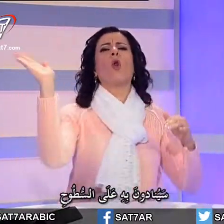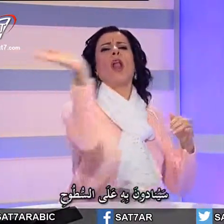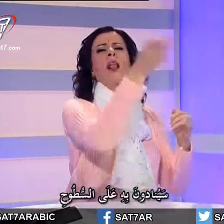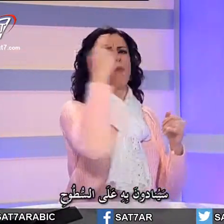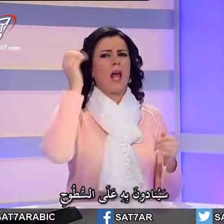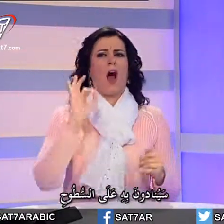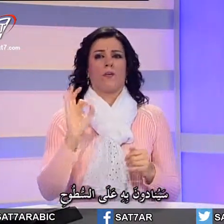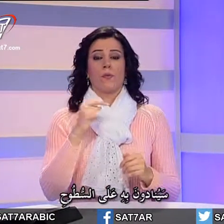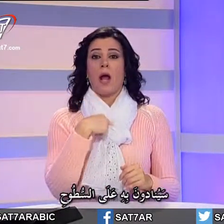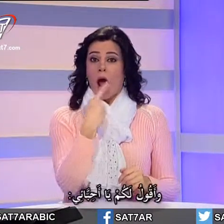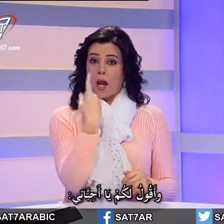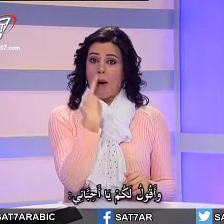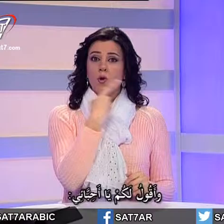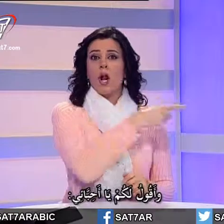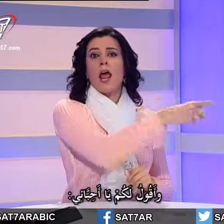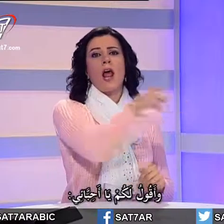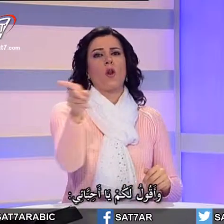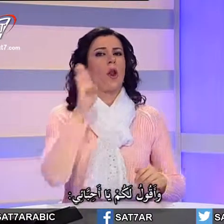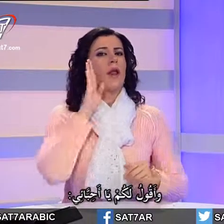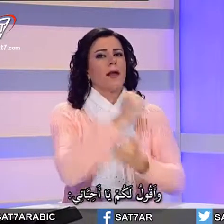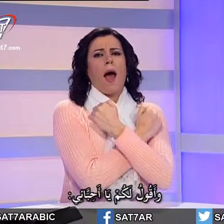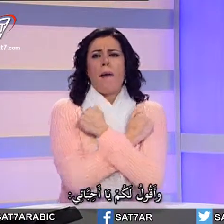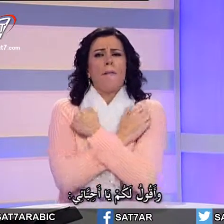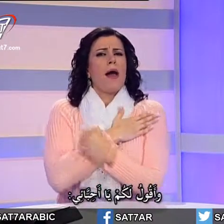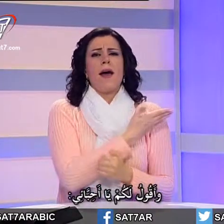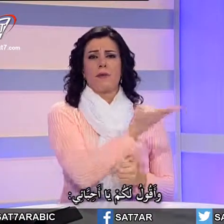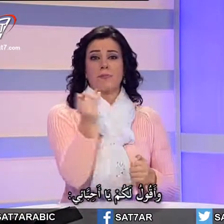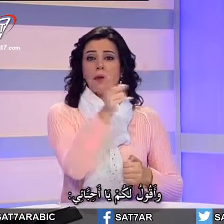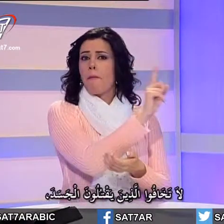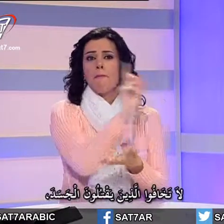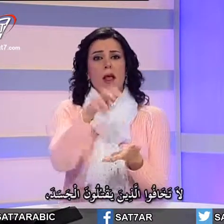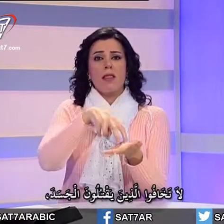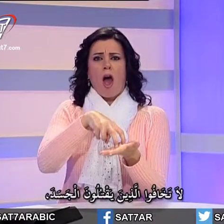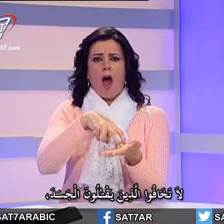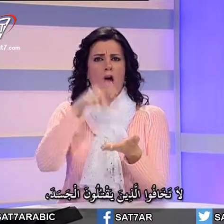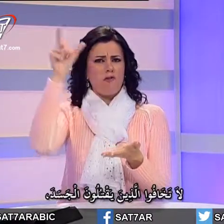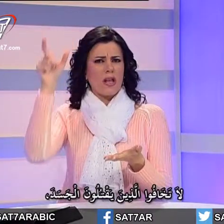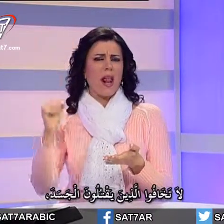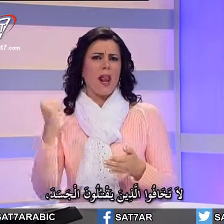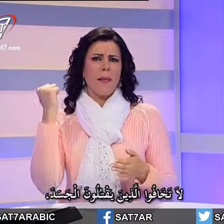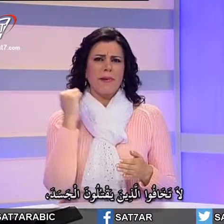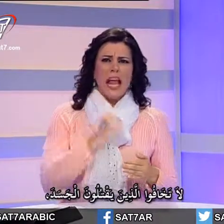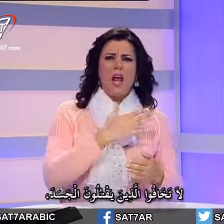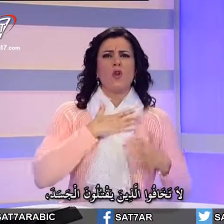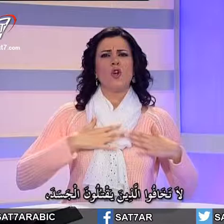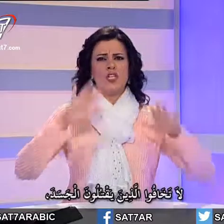السطوح. وأقول لكم يا أحبائي، لا تخافوا الذين يقتلون